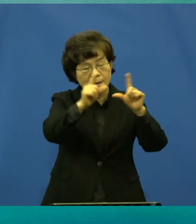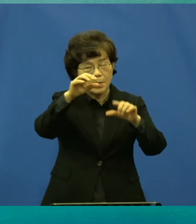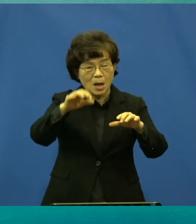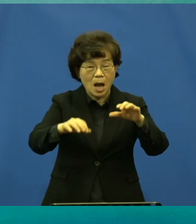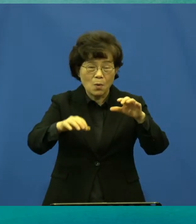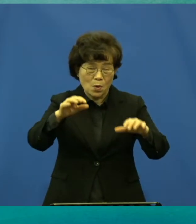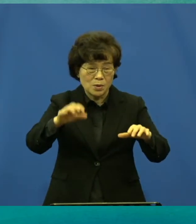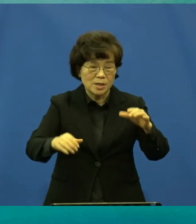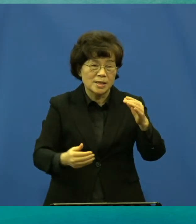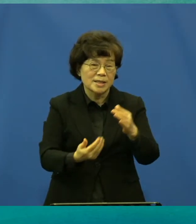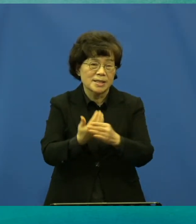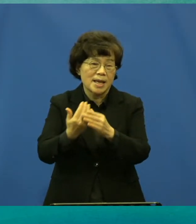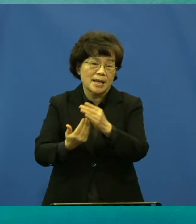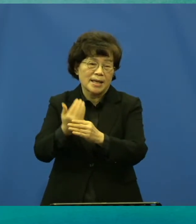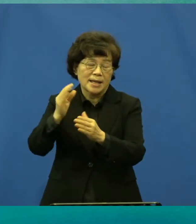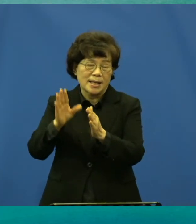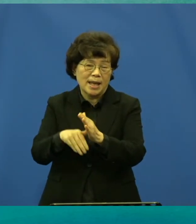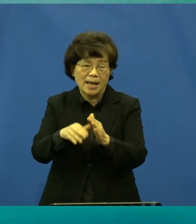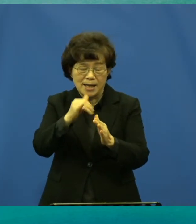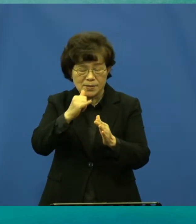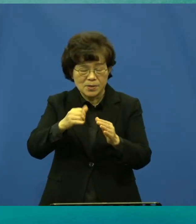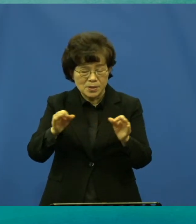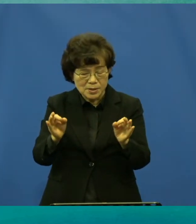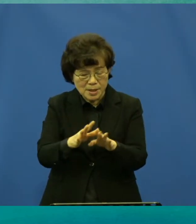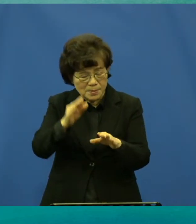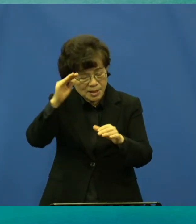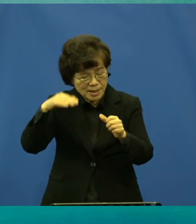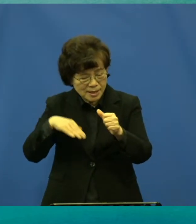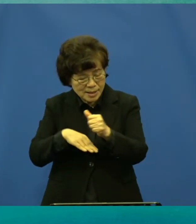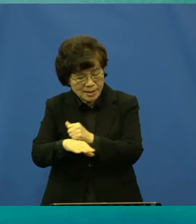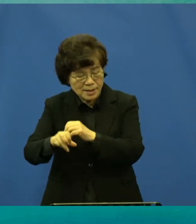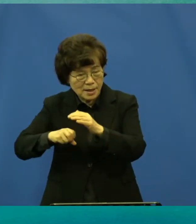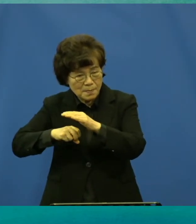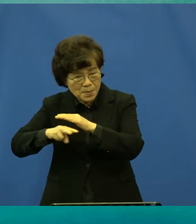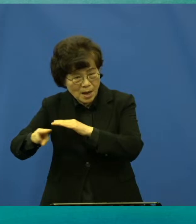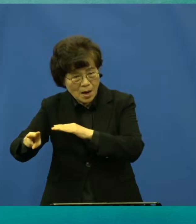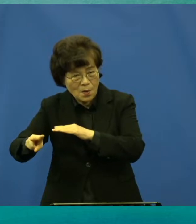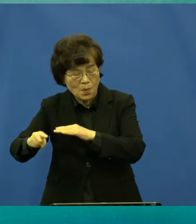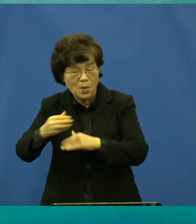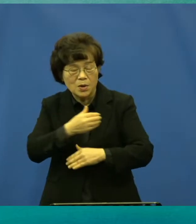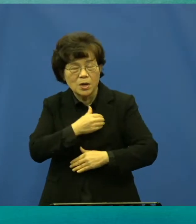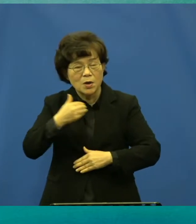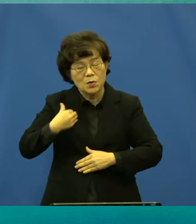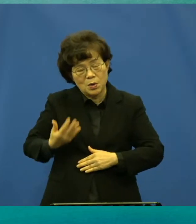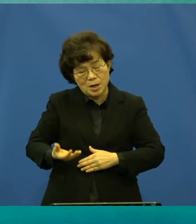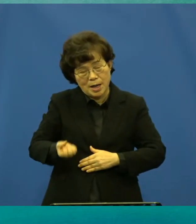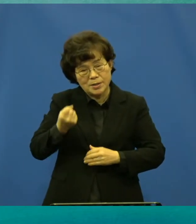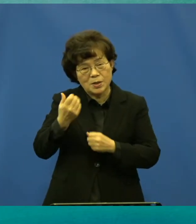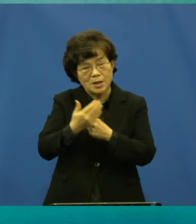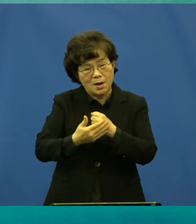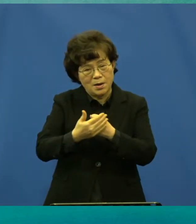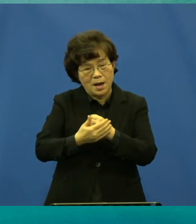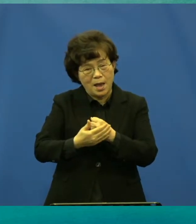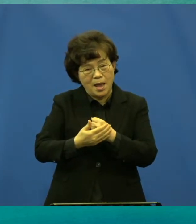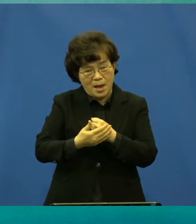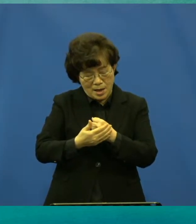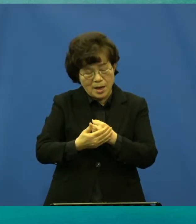때가 있습니다. 잠시 그늘에 피하게 하고 여유를 가지게 하는 은혜, 이 박넝쿨의 은혜가